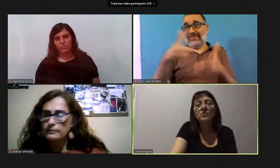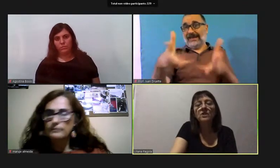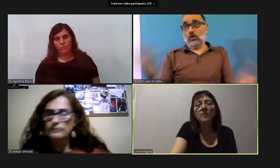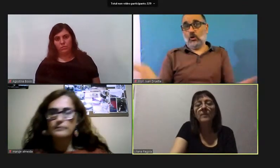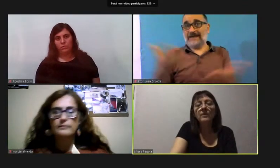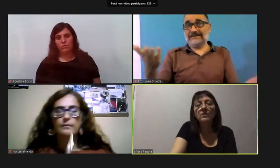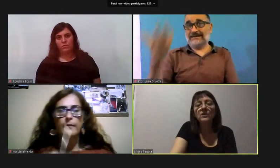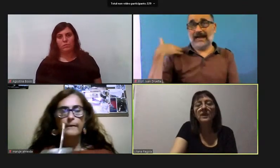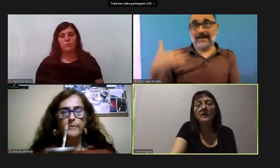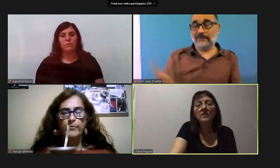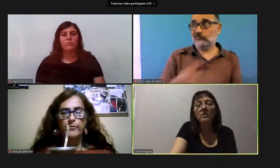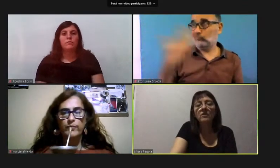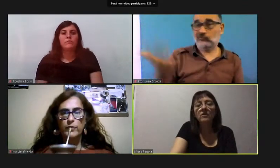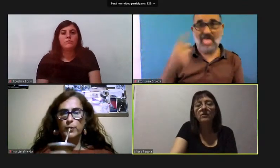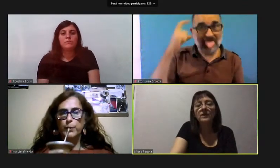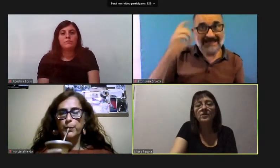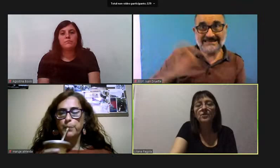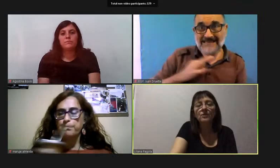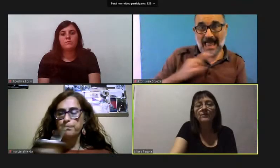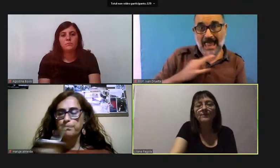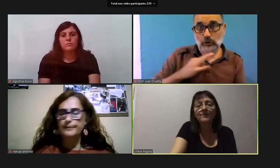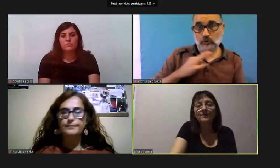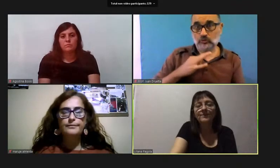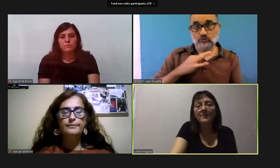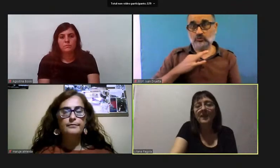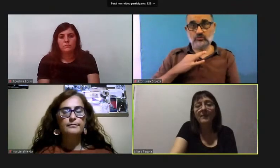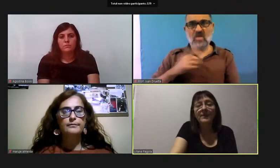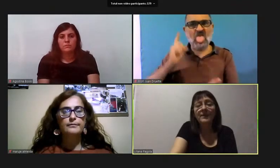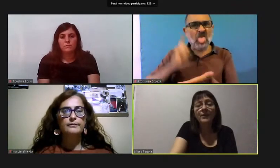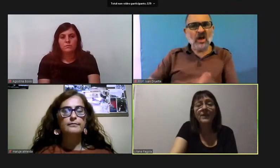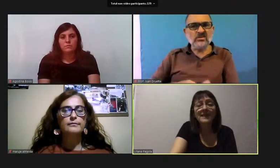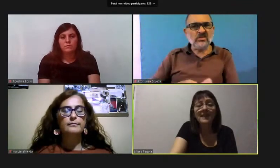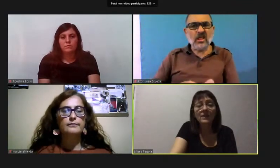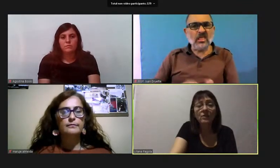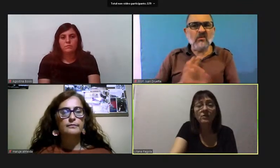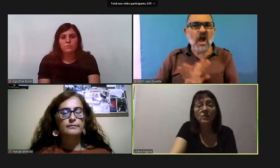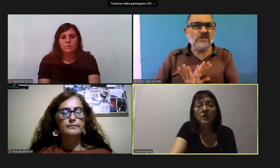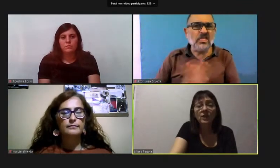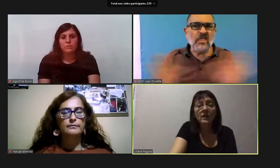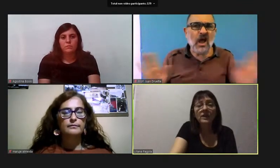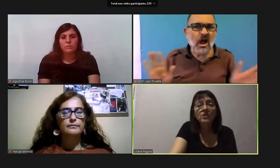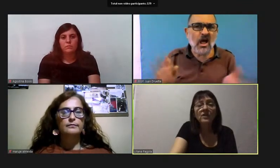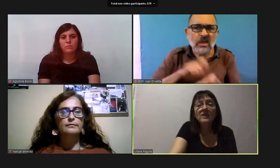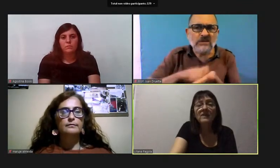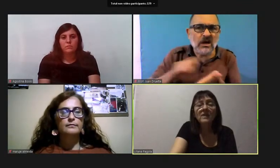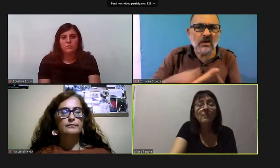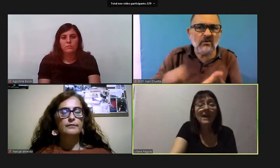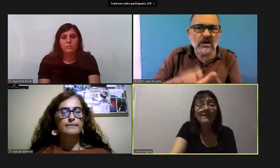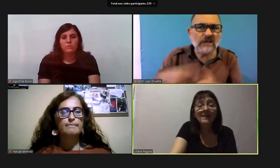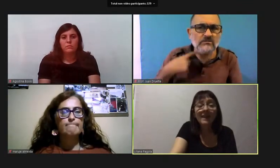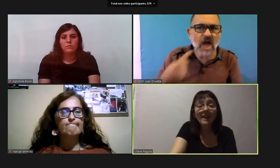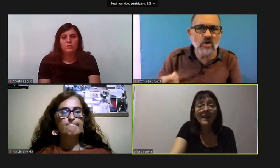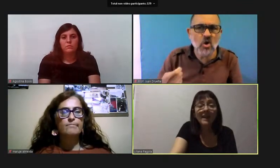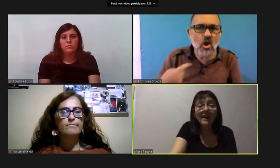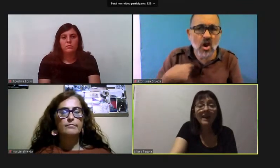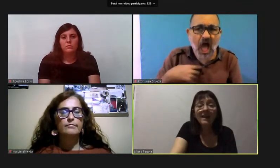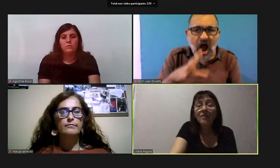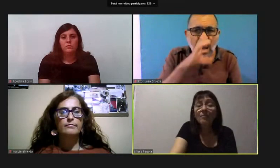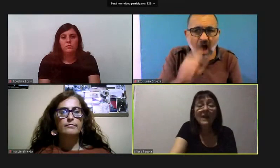55, yo en ese momento, no sé, digo, qué sé yo, habré tenido 10 años y yo decidí,